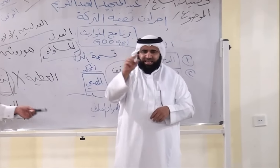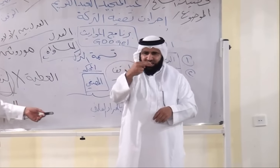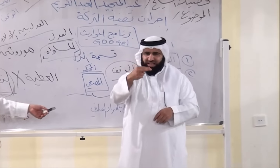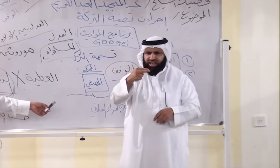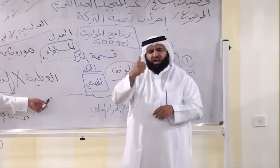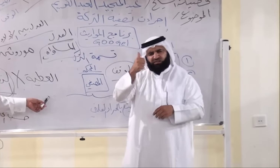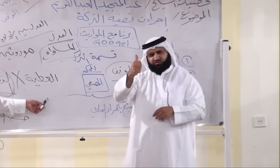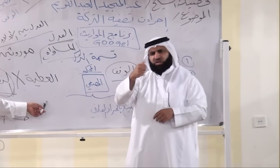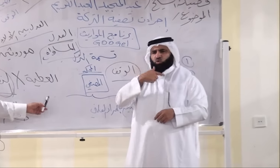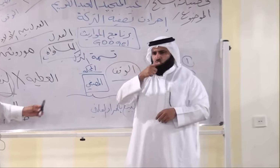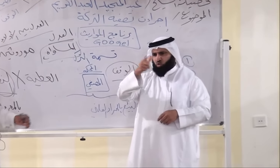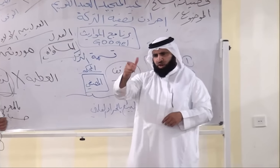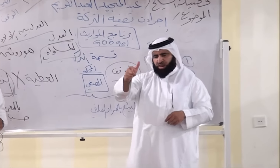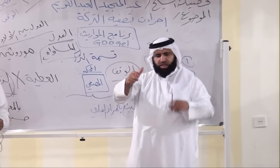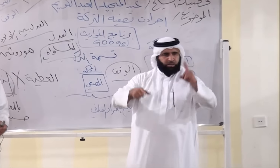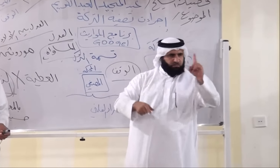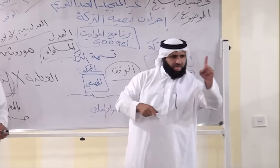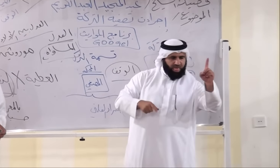نرى